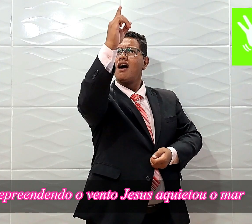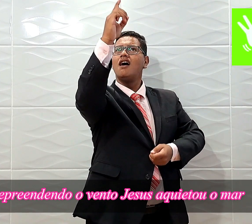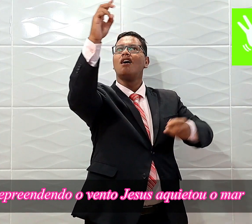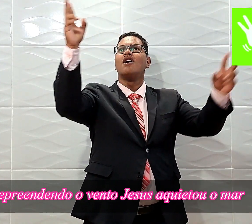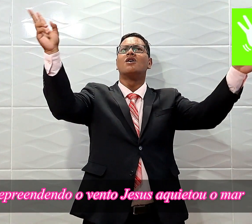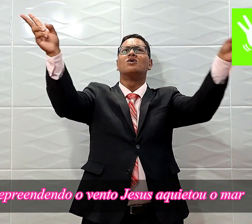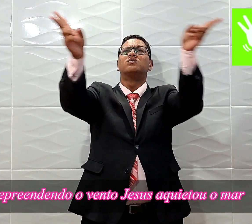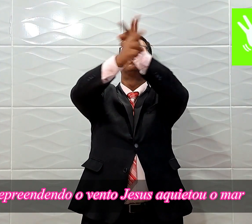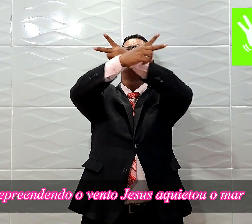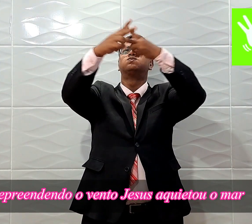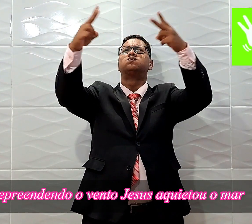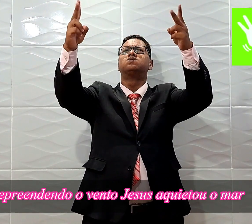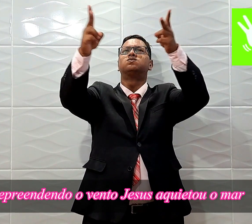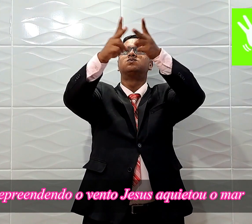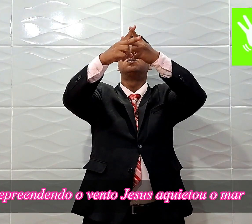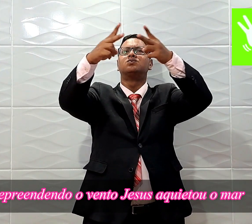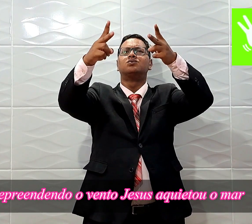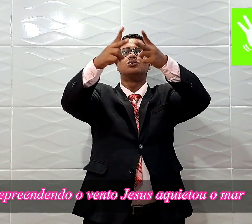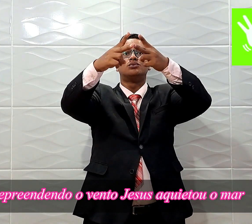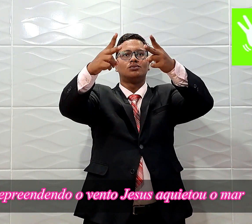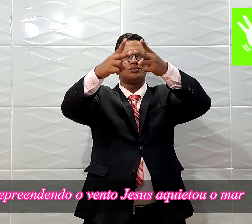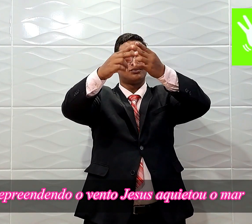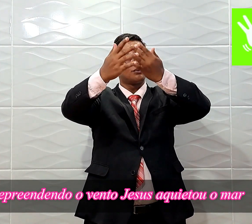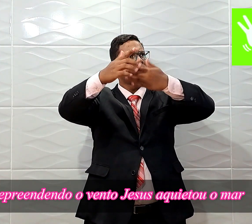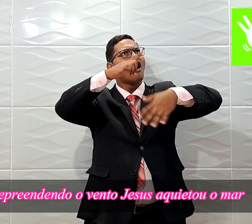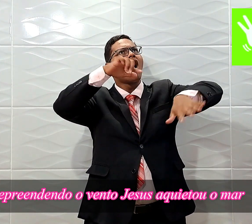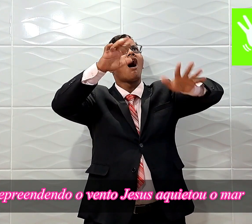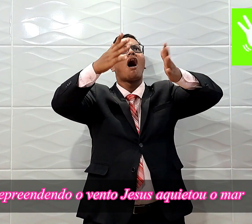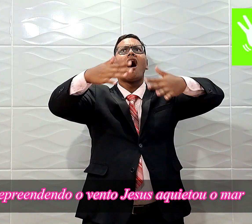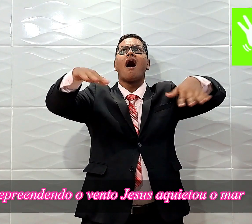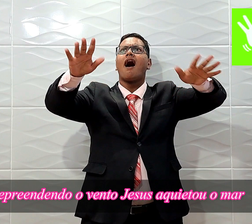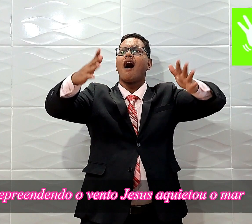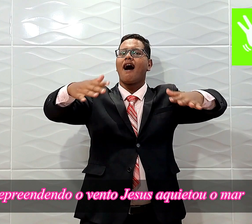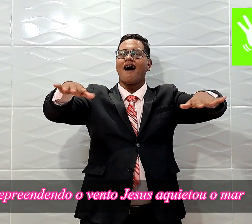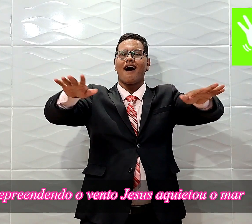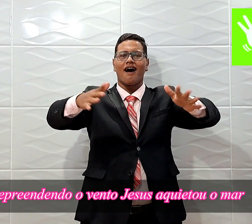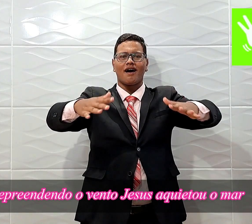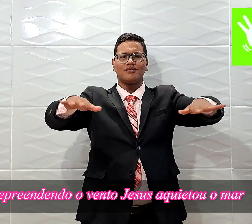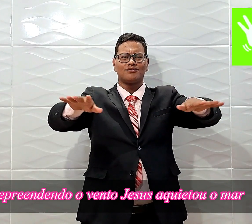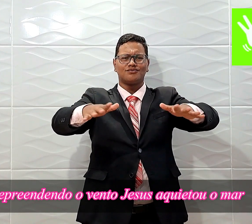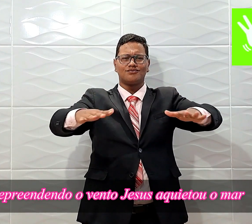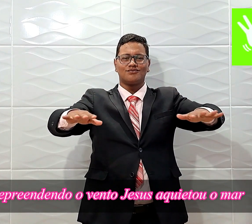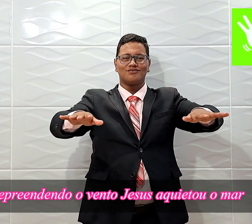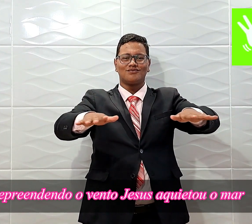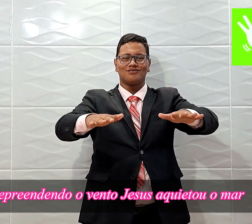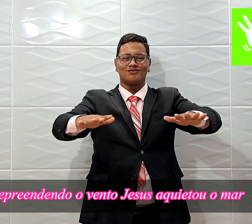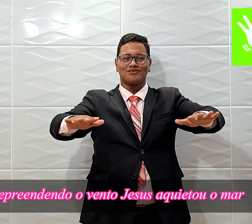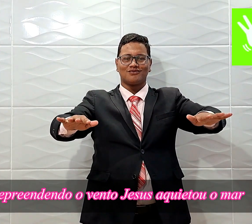Rebriendendo o vento Jesus aquietou o